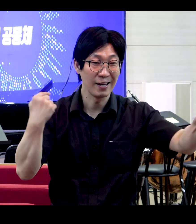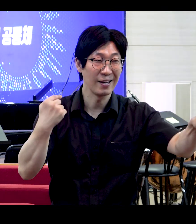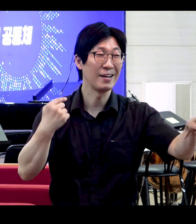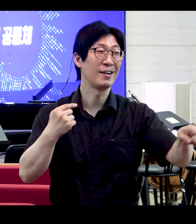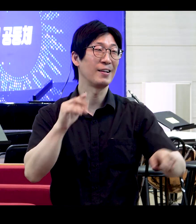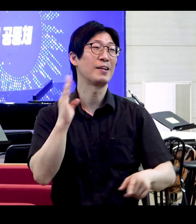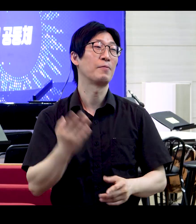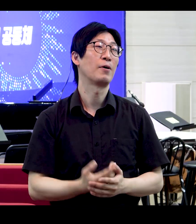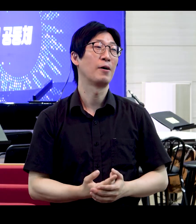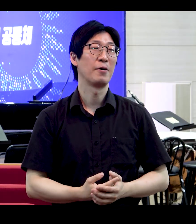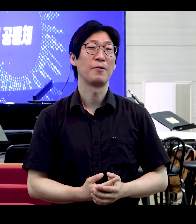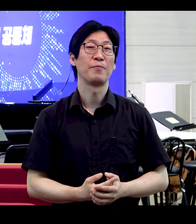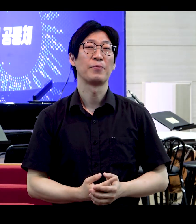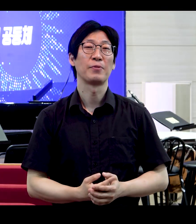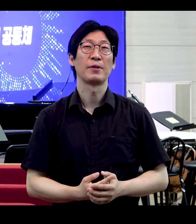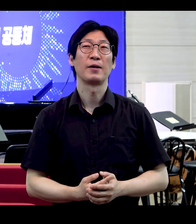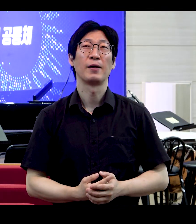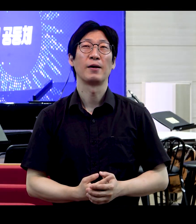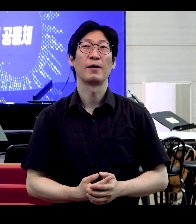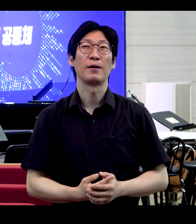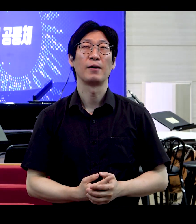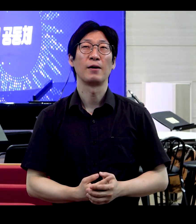것들이 말이죠, 오히려 하나님을 대적하는